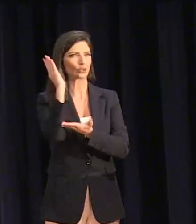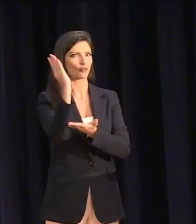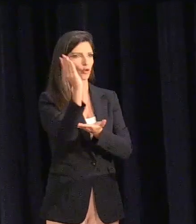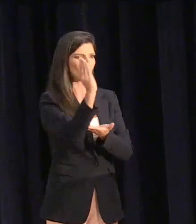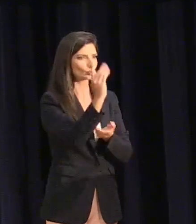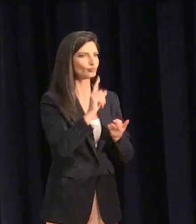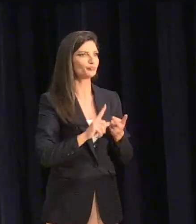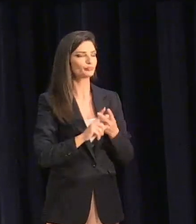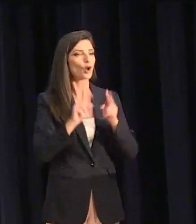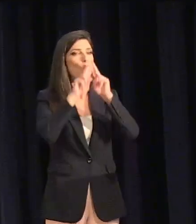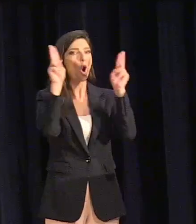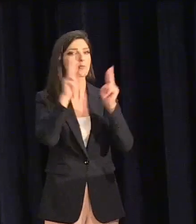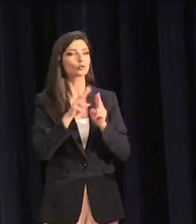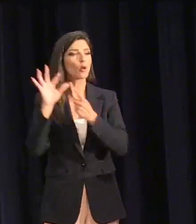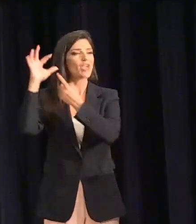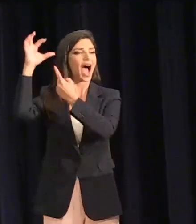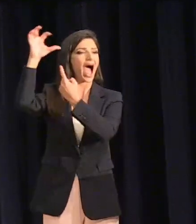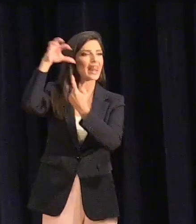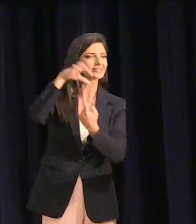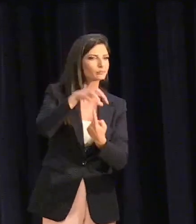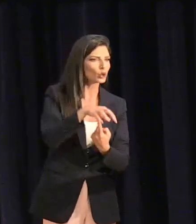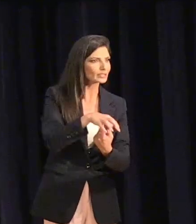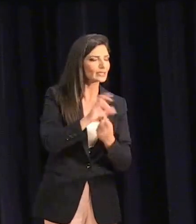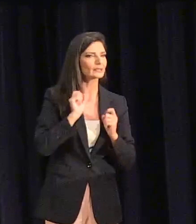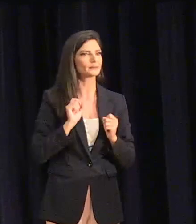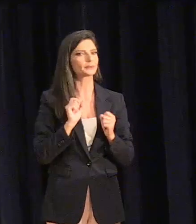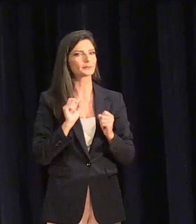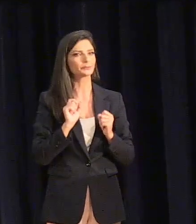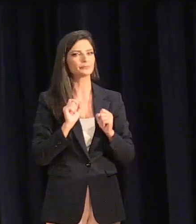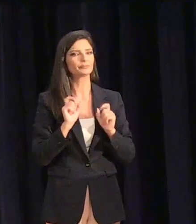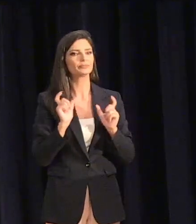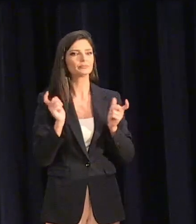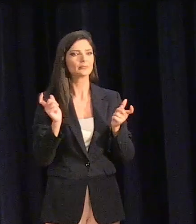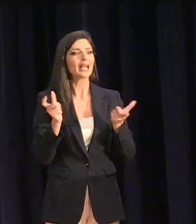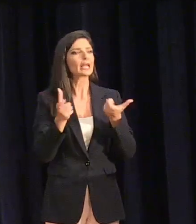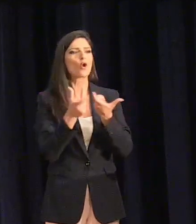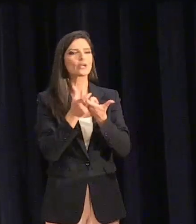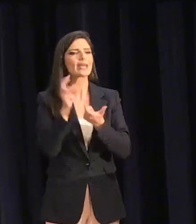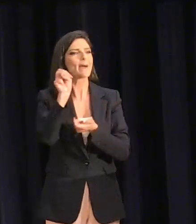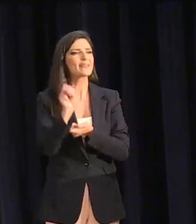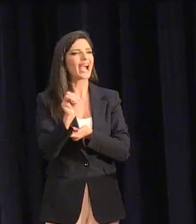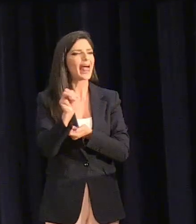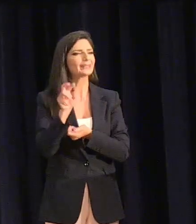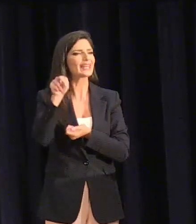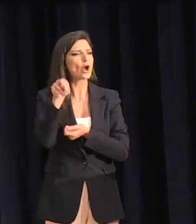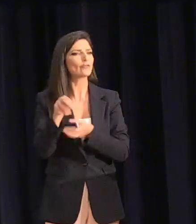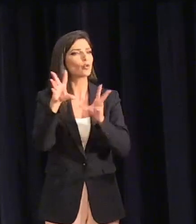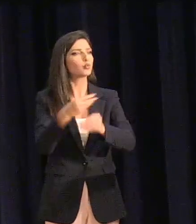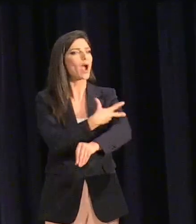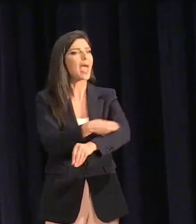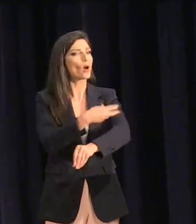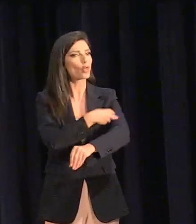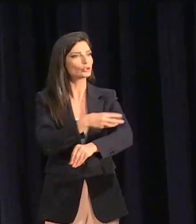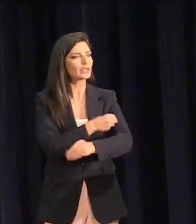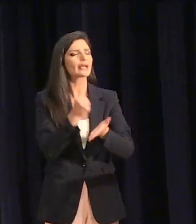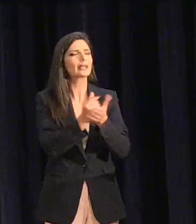Ομοσπονδία Ρεξιτοτιστών Πήγασου, Συγκογένεια Μιχάλη Νεοφύτου για την Αιμοδοσία, Ιδιωτική Σχολή Φόρουμ και